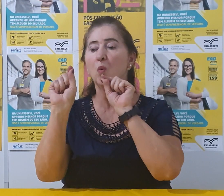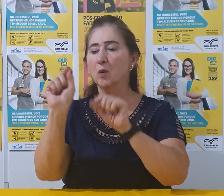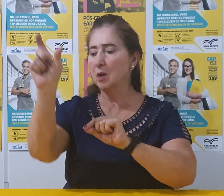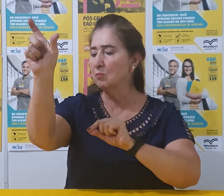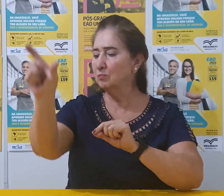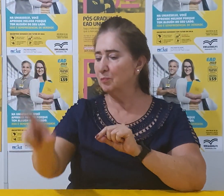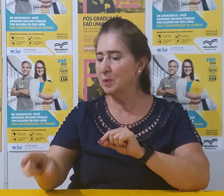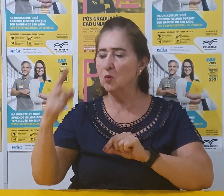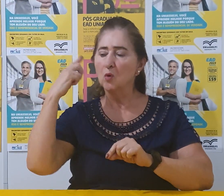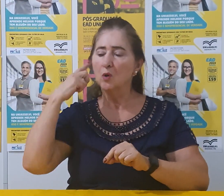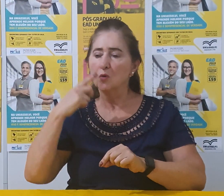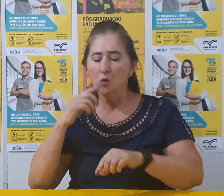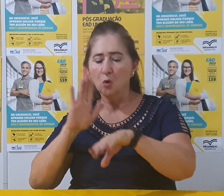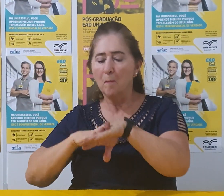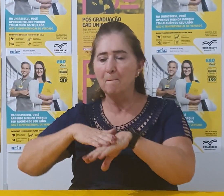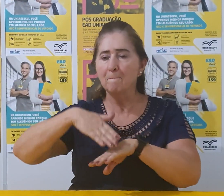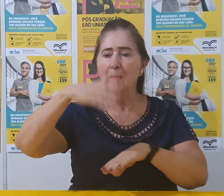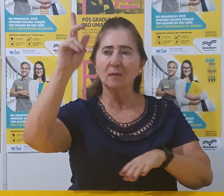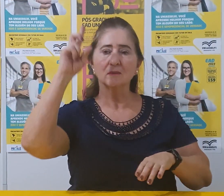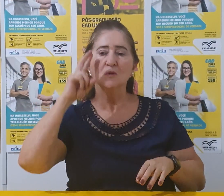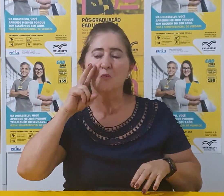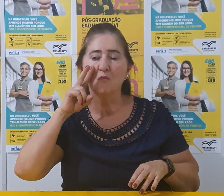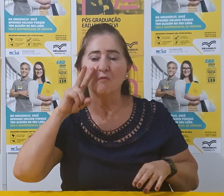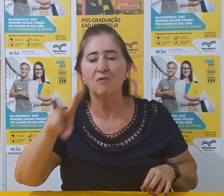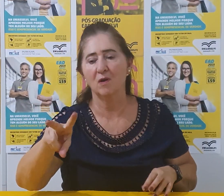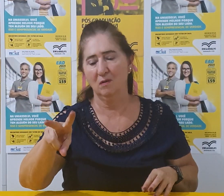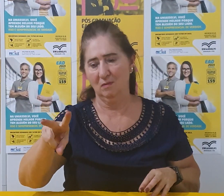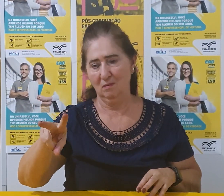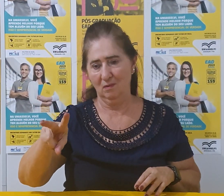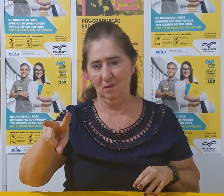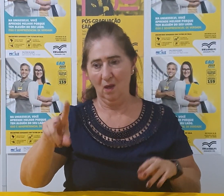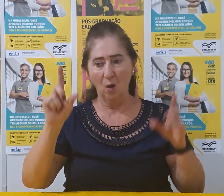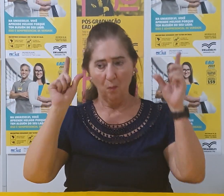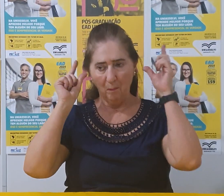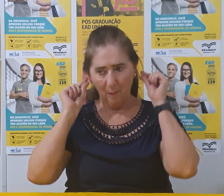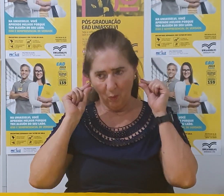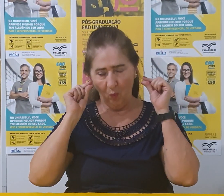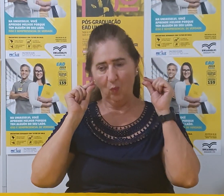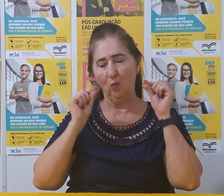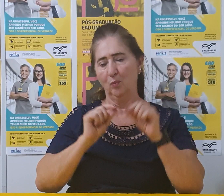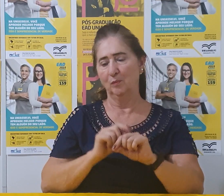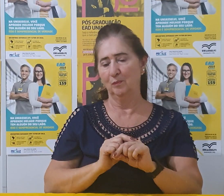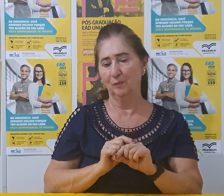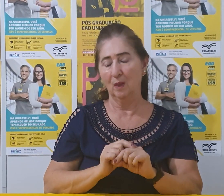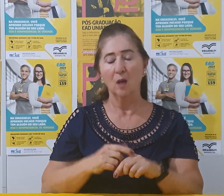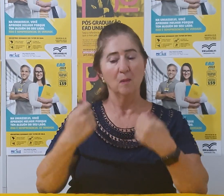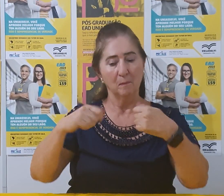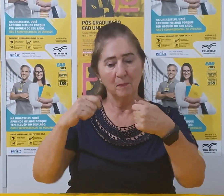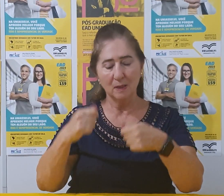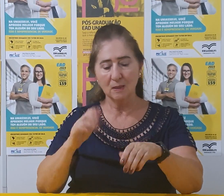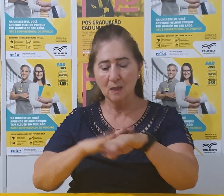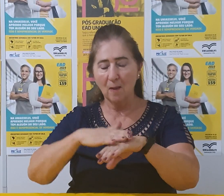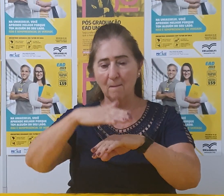mais ênfase do que a auditiva. Desta forma, proporcionar a permanência do aluno surdo na